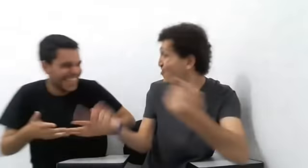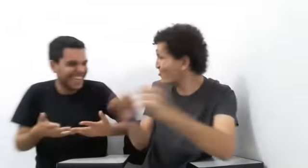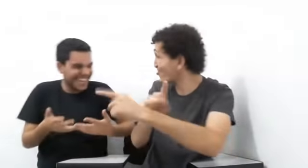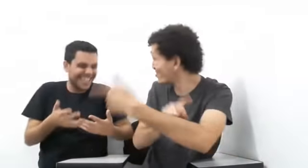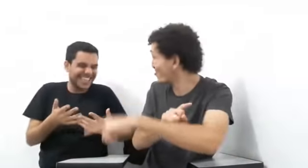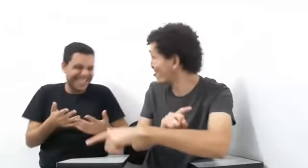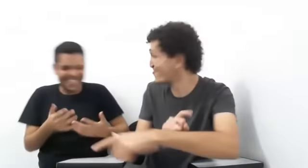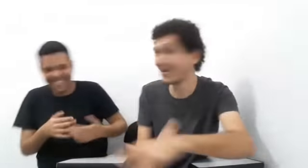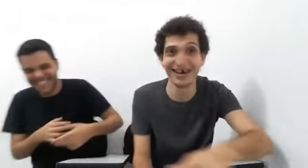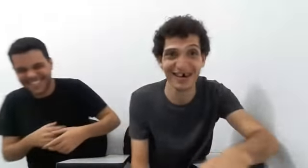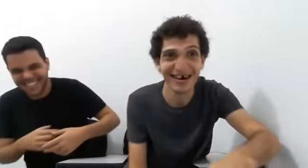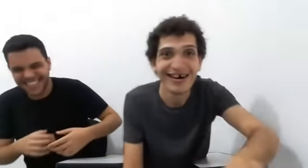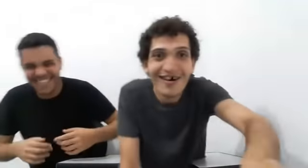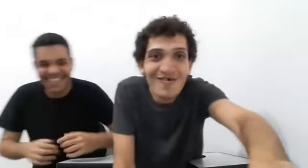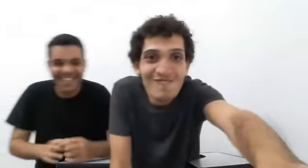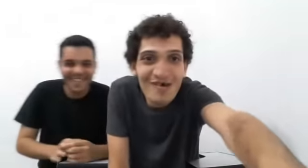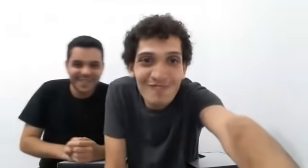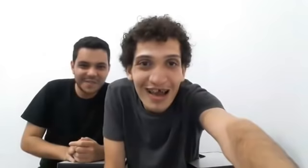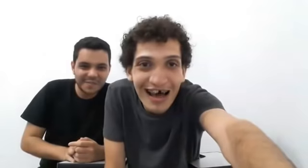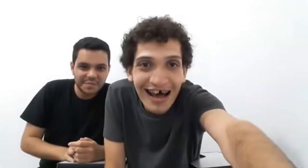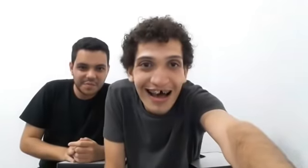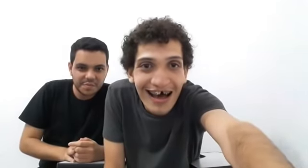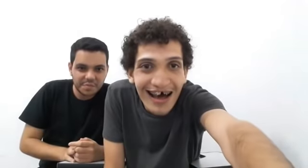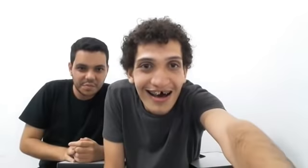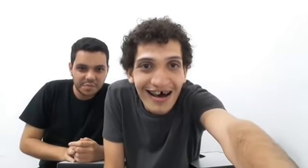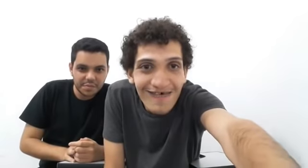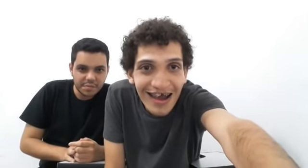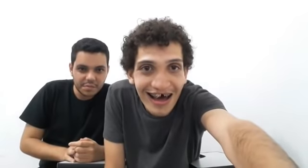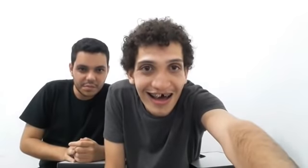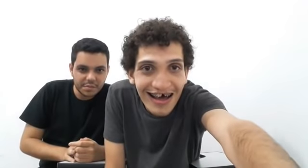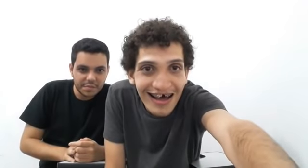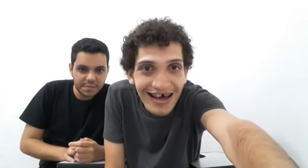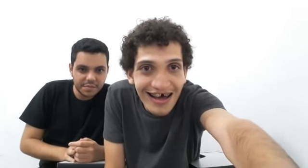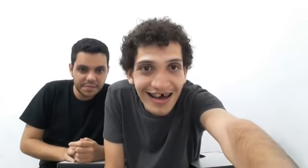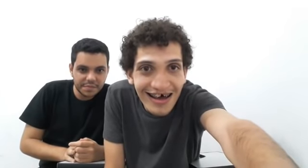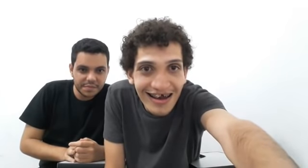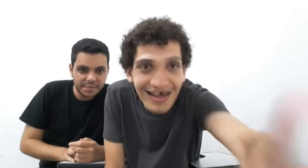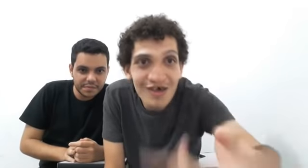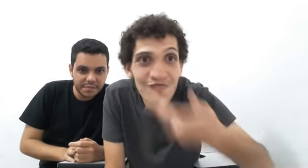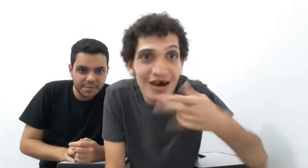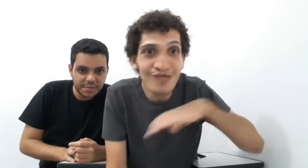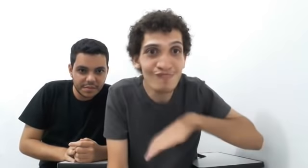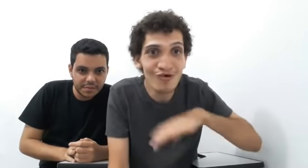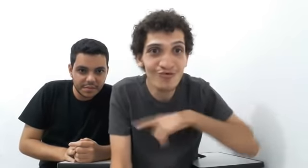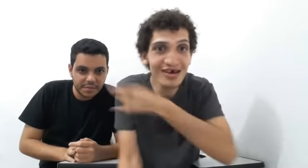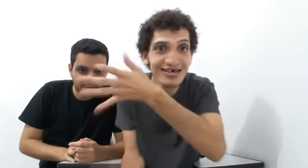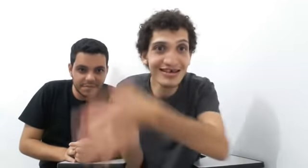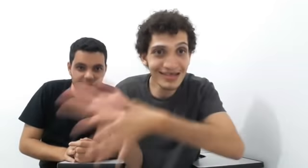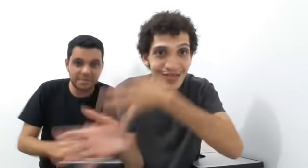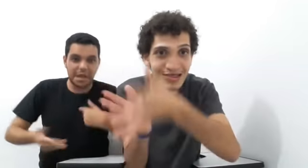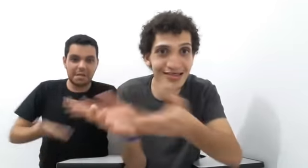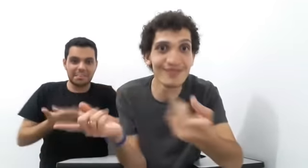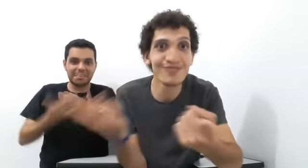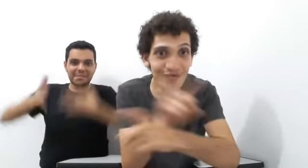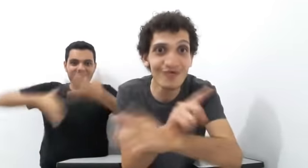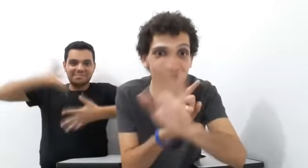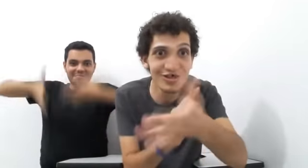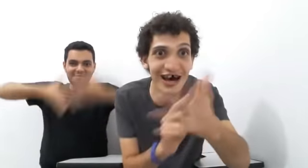Trocou de novo. Vamos lá. Eu falo português e ele finalizando. Trocou